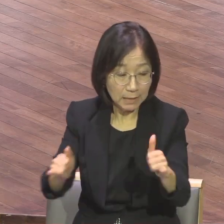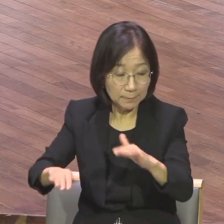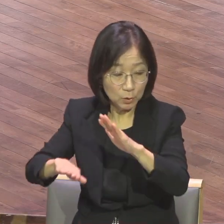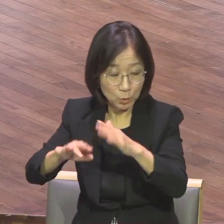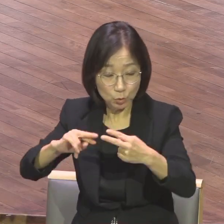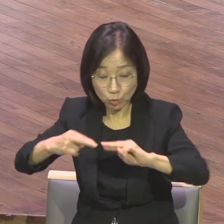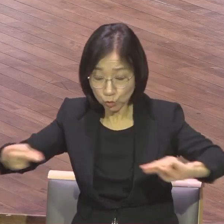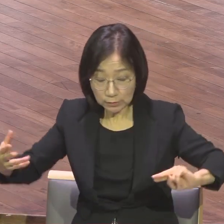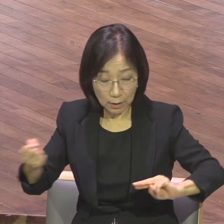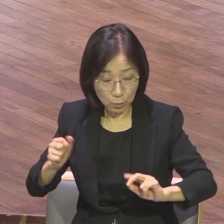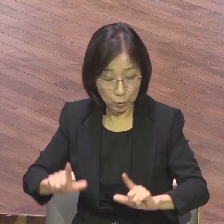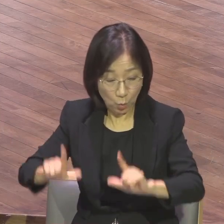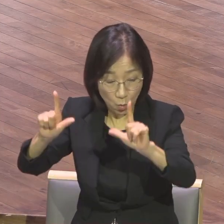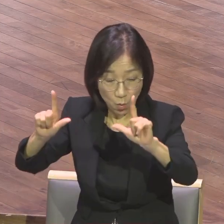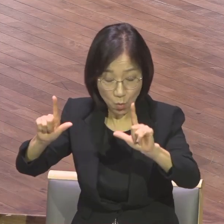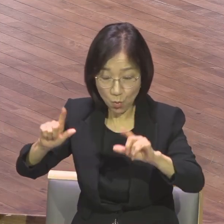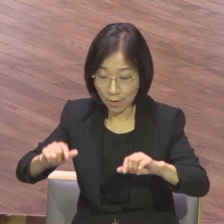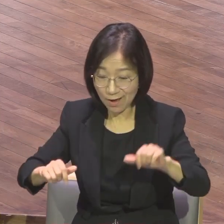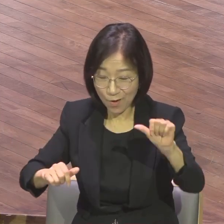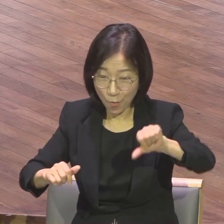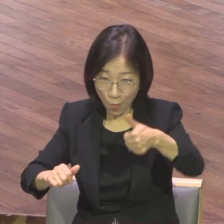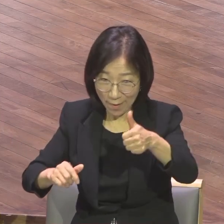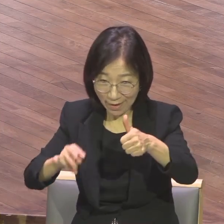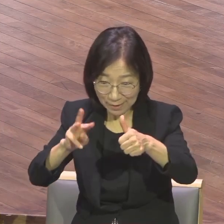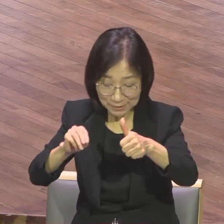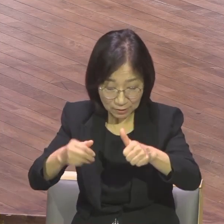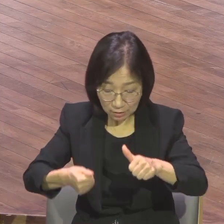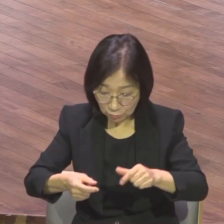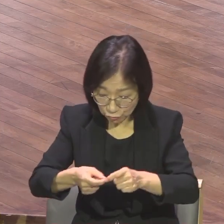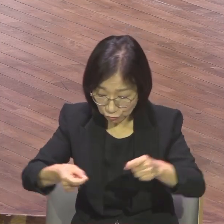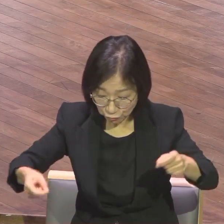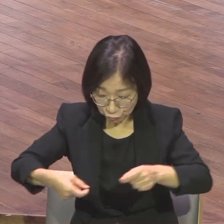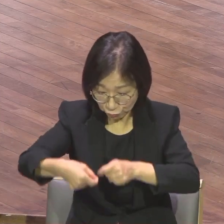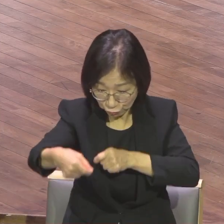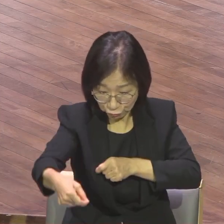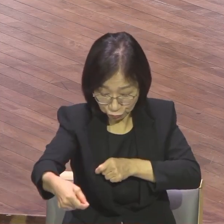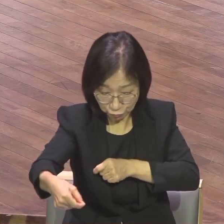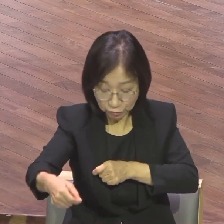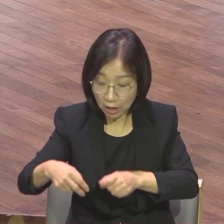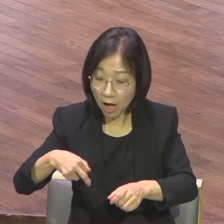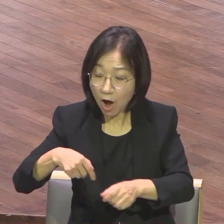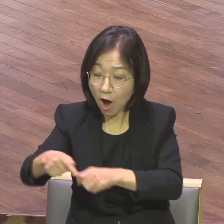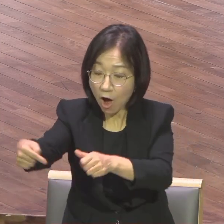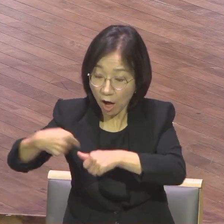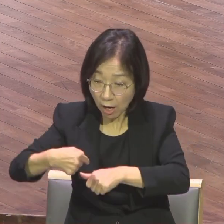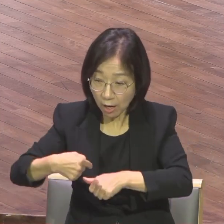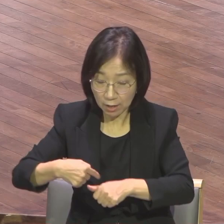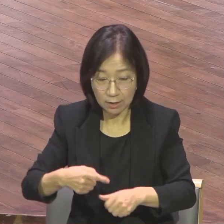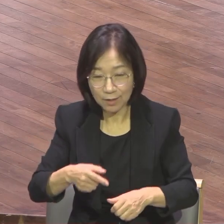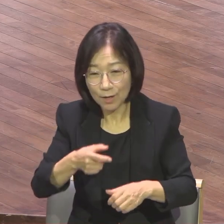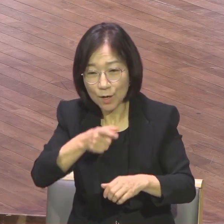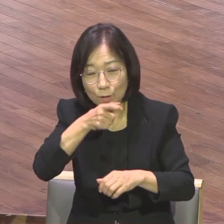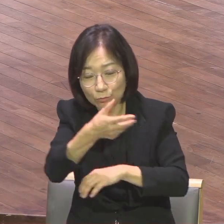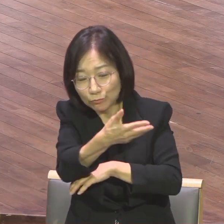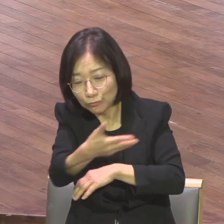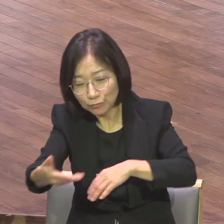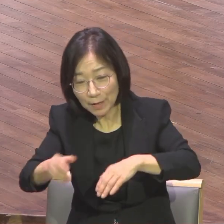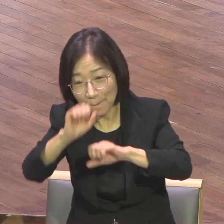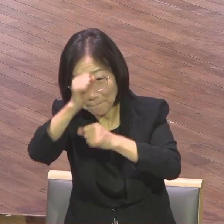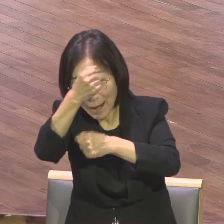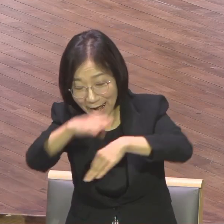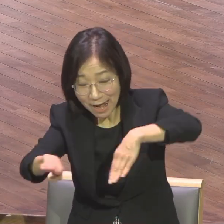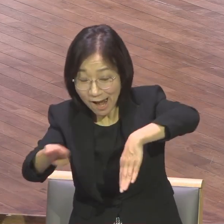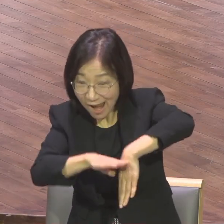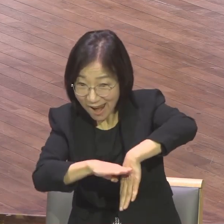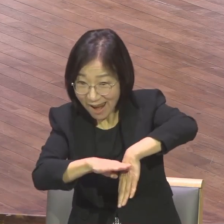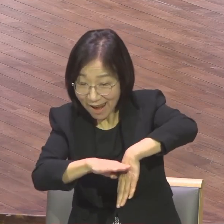동쪽으로 나아가면 천적을 청량한 후에 내게 그 물을 건너게 하시니 물이 발목에 오르더니 다시 천적을